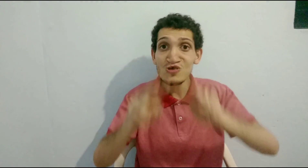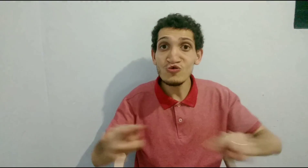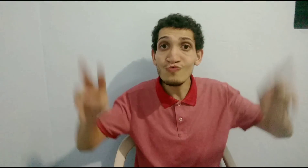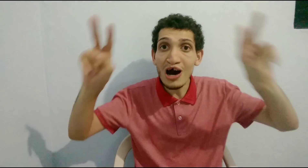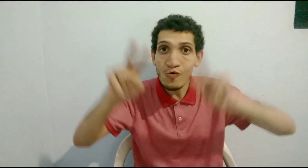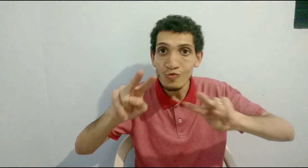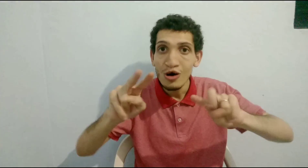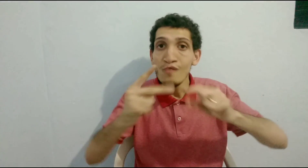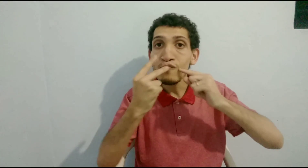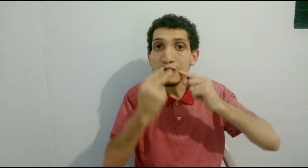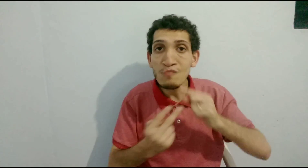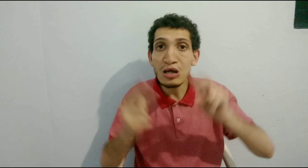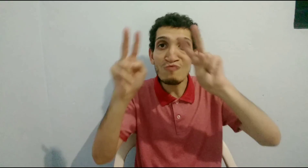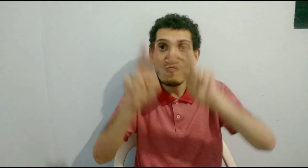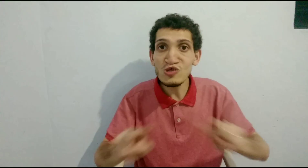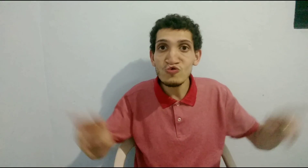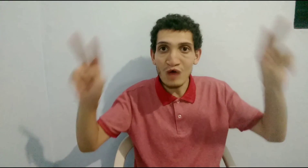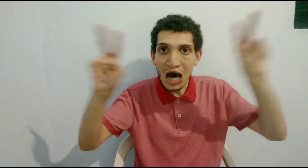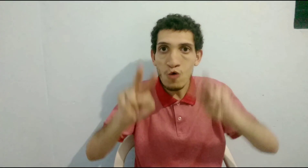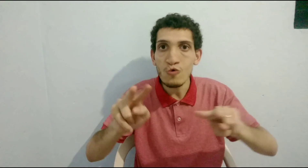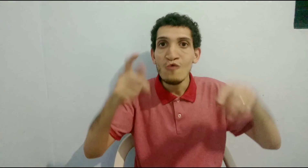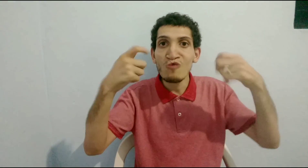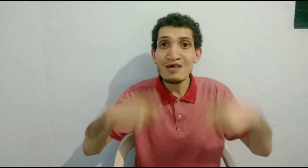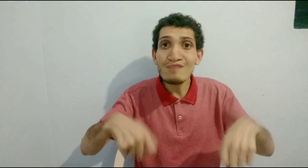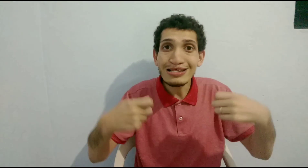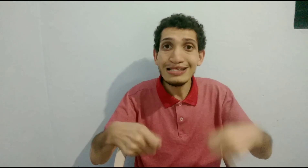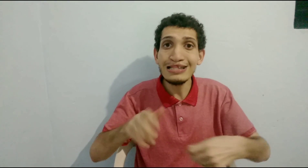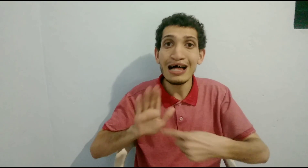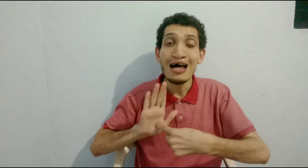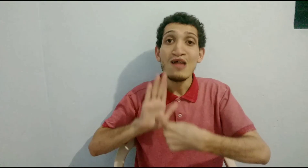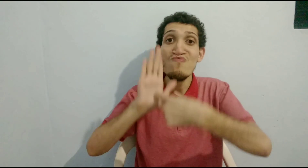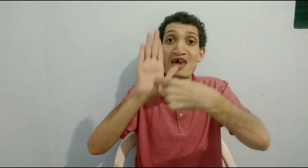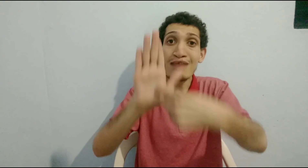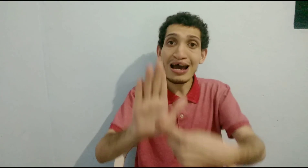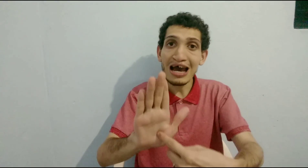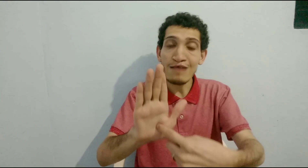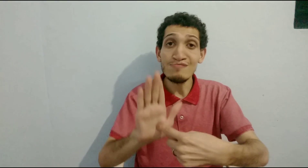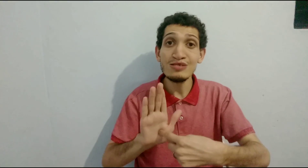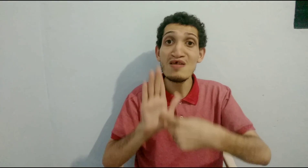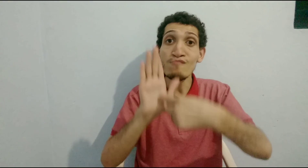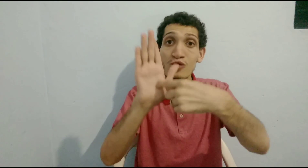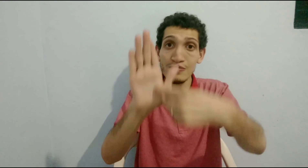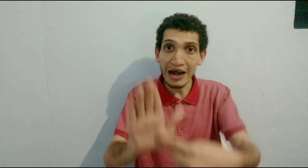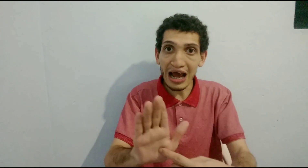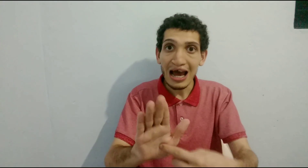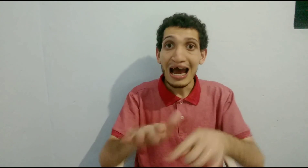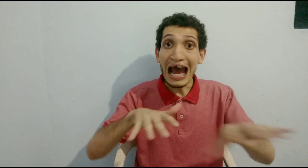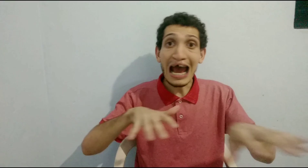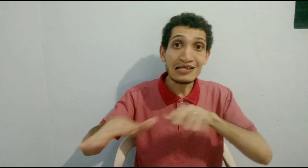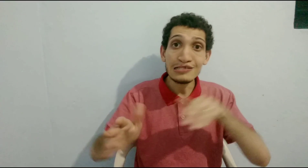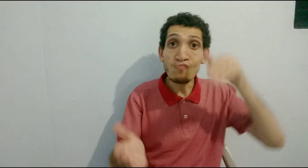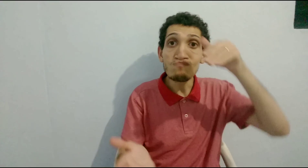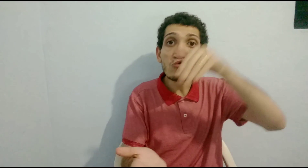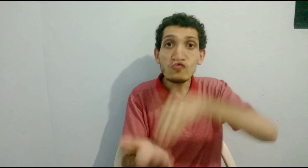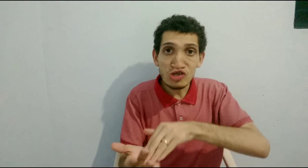visual. Por ser uma língua visual, você precisa, demarcar, quer dizer, demonstrar, a ação último.